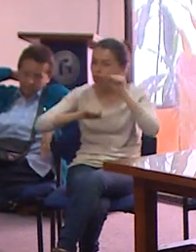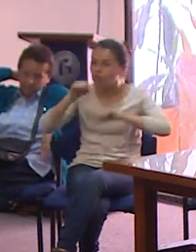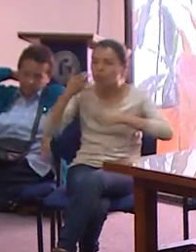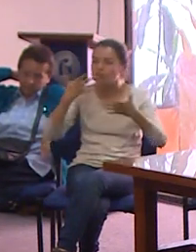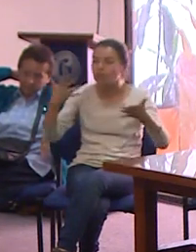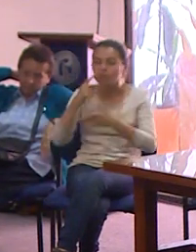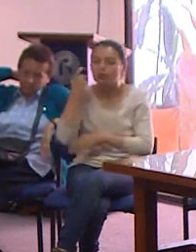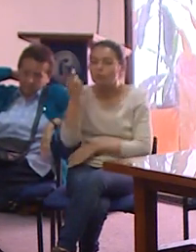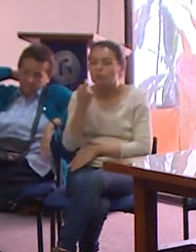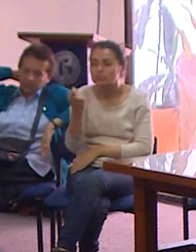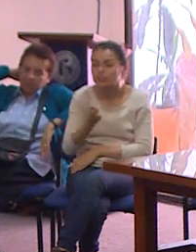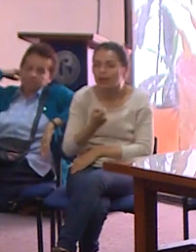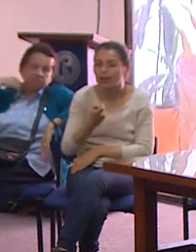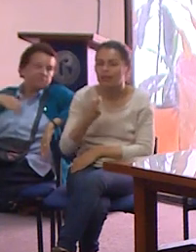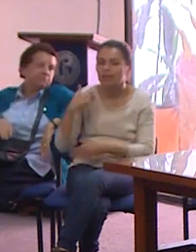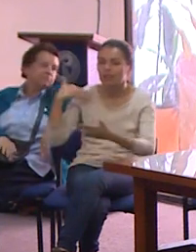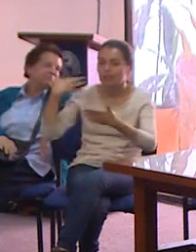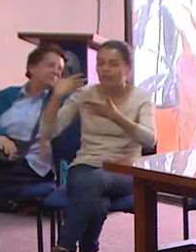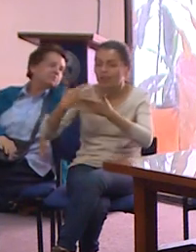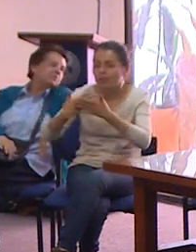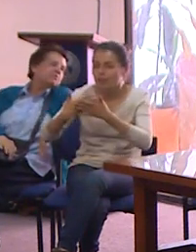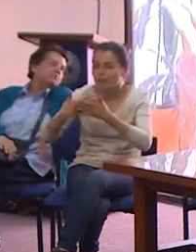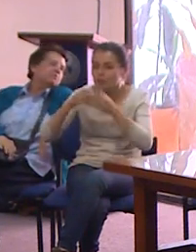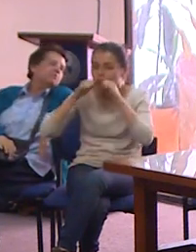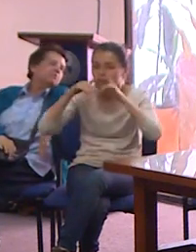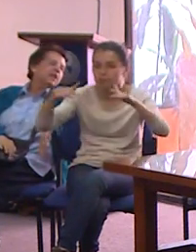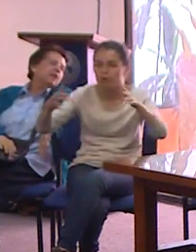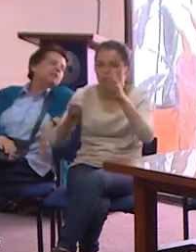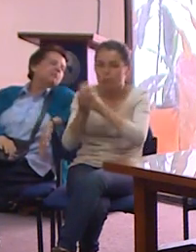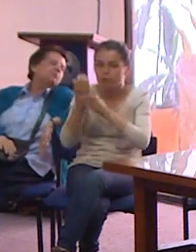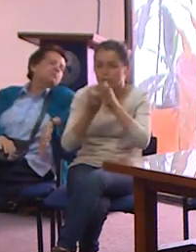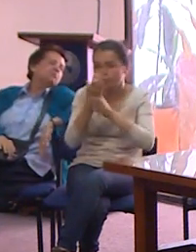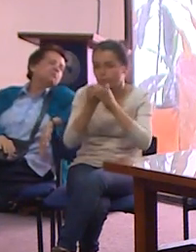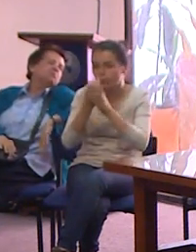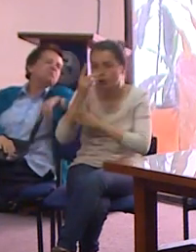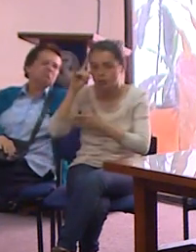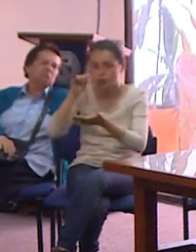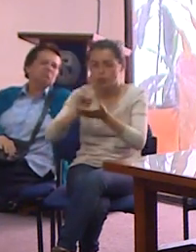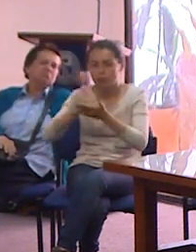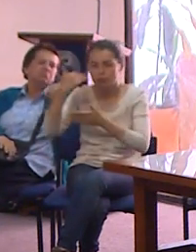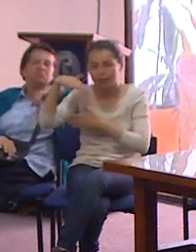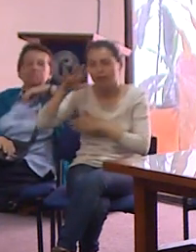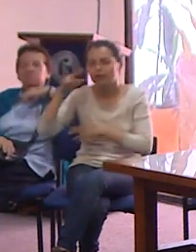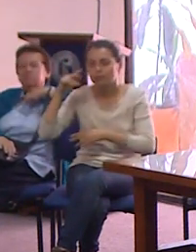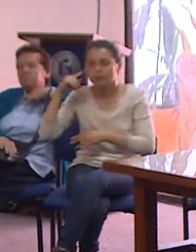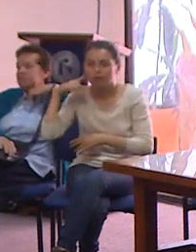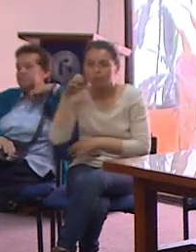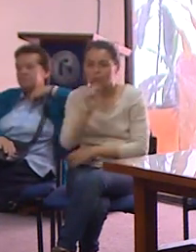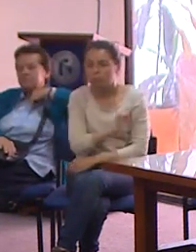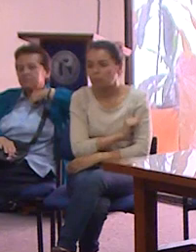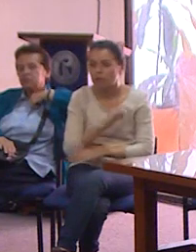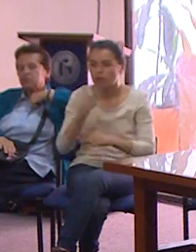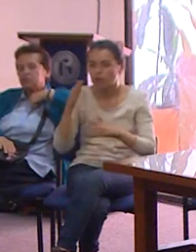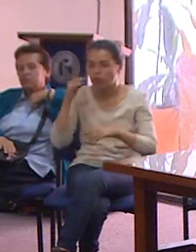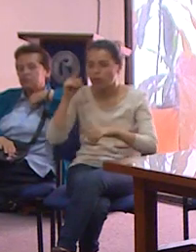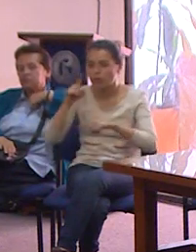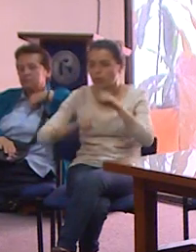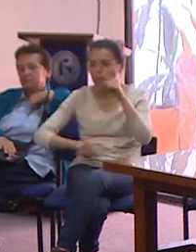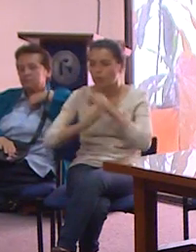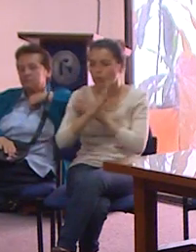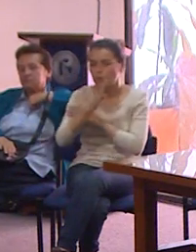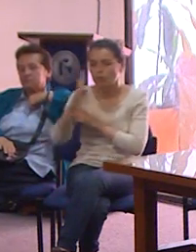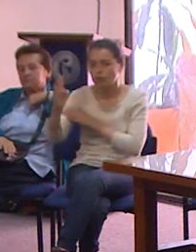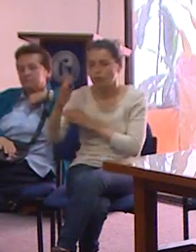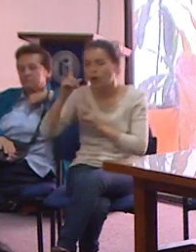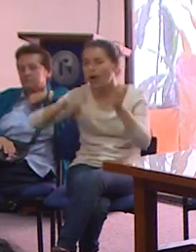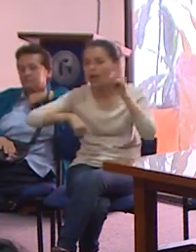grados, publicaciones. Es que yo sé que de pronto todas no se encuentran en la biblioteca porque digamos que hay algunas